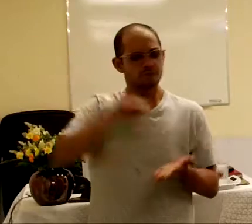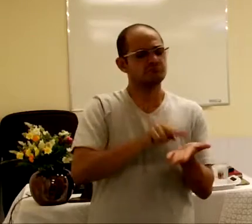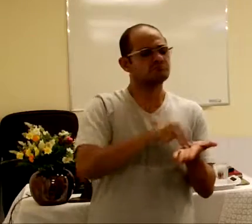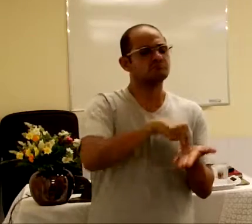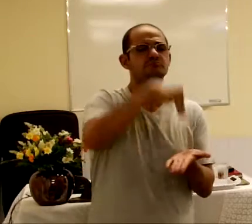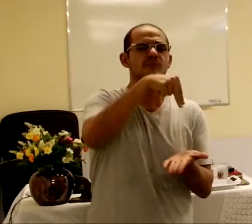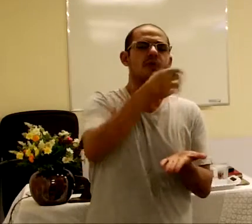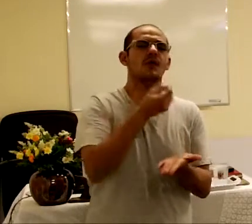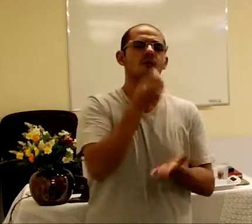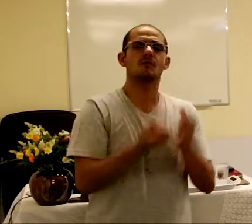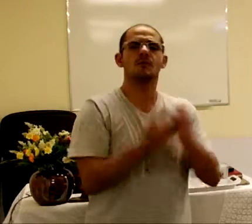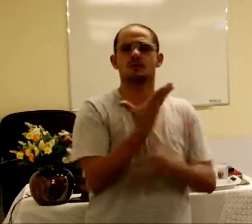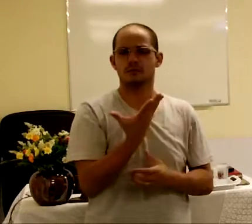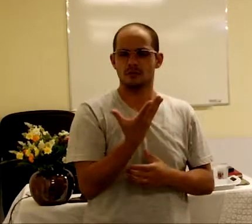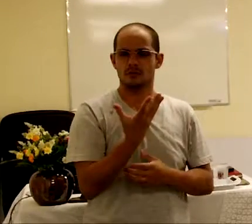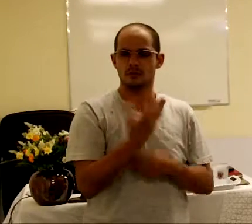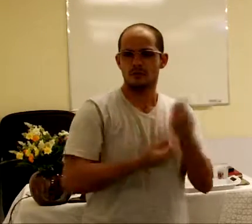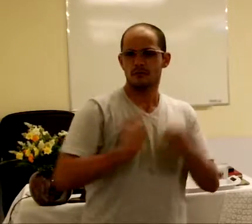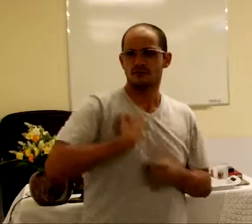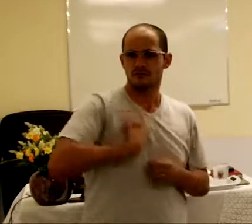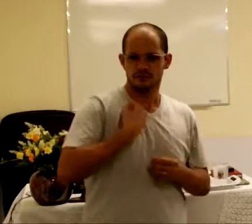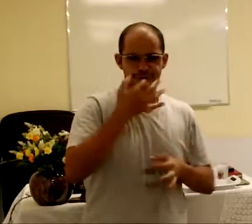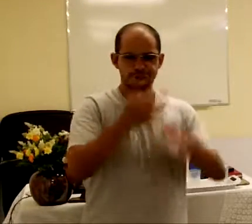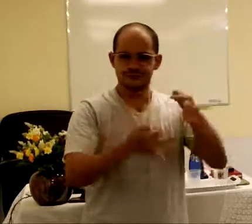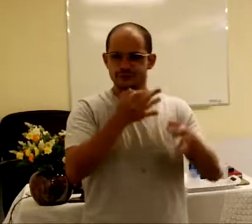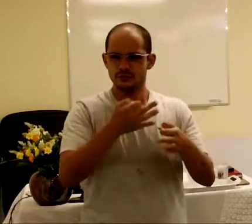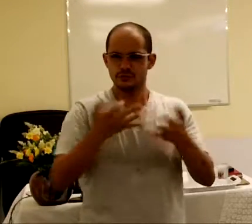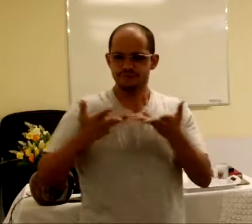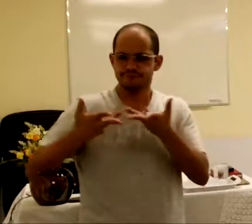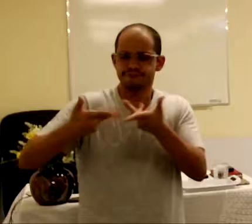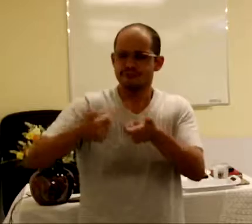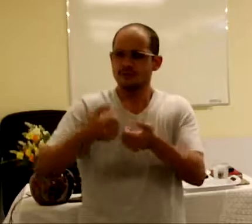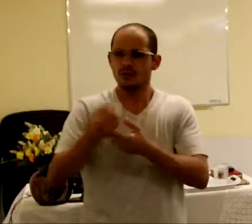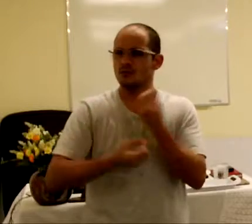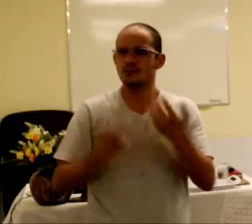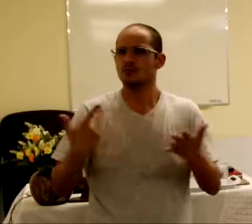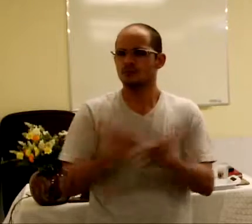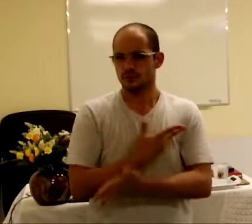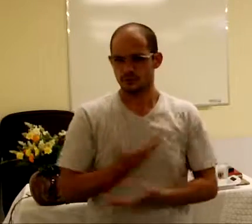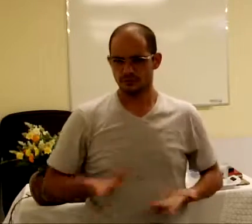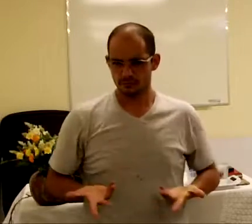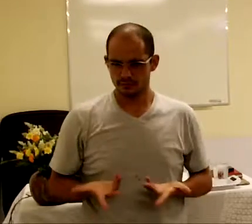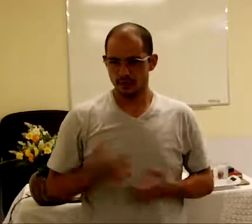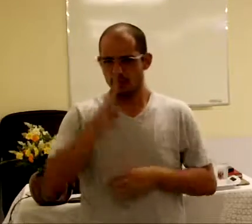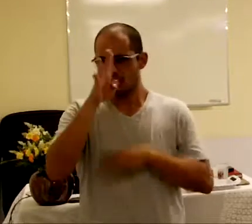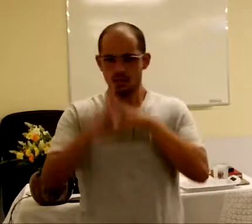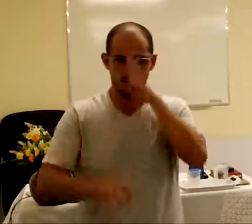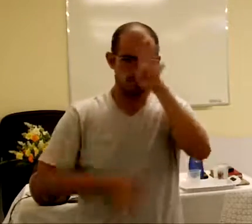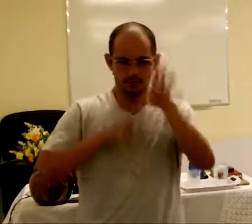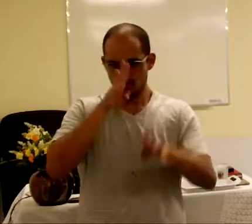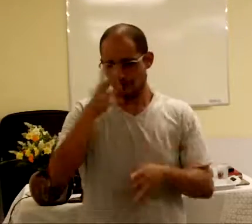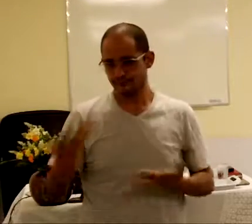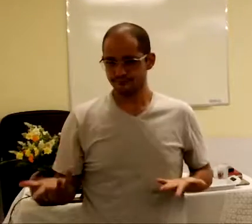Como é que isso funciona? Vamos falar de justiça, de harmonia? Como é que isso se estabelece? Aleatoriamente?